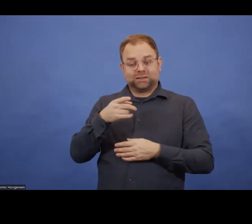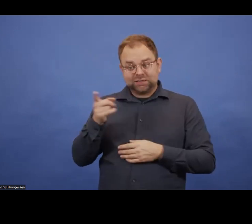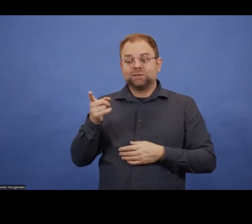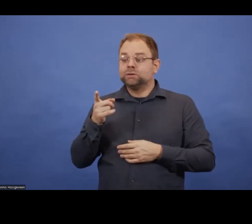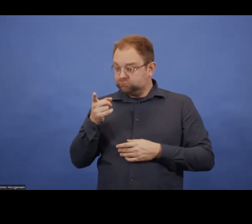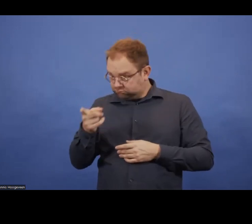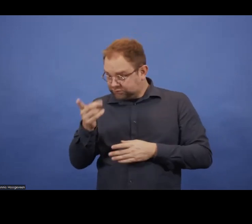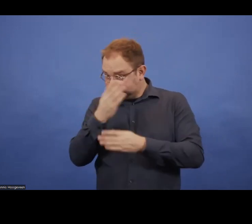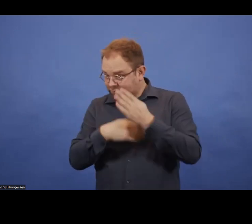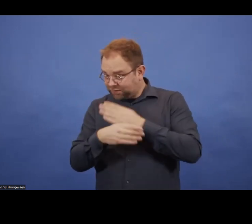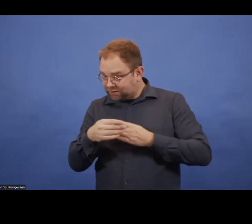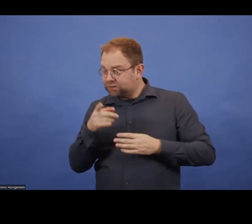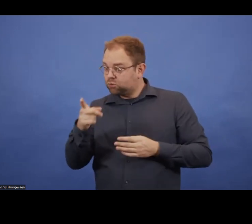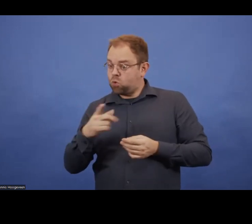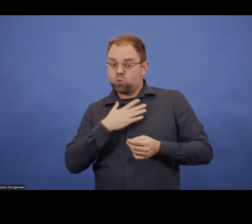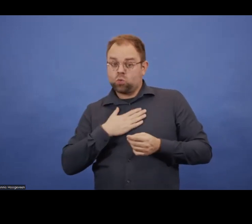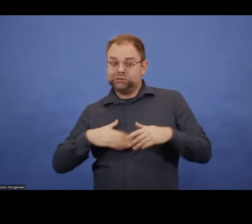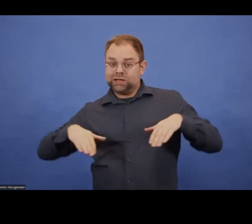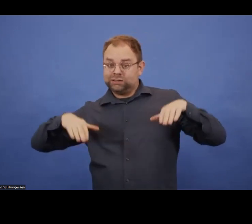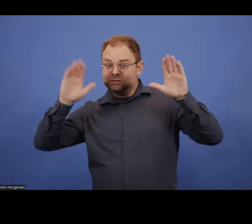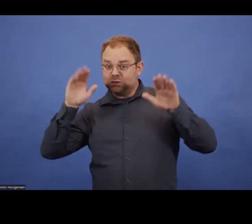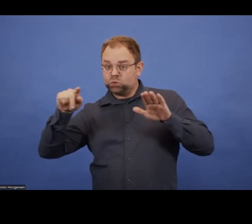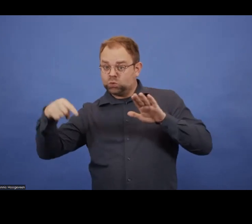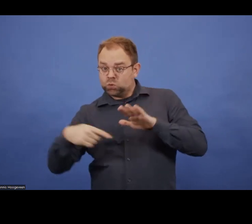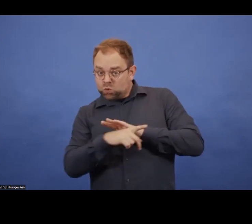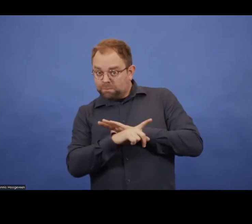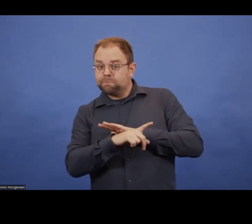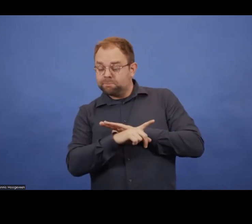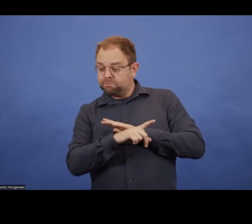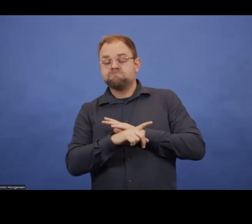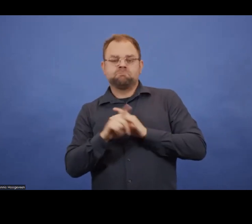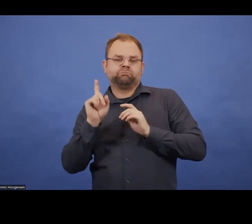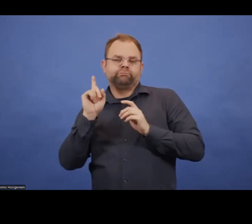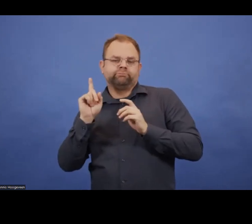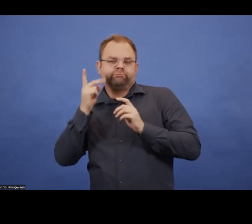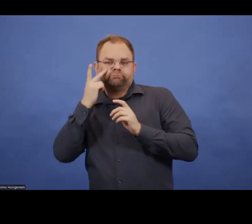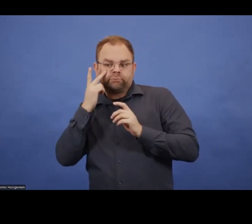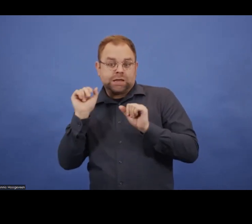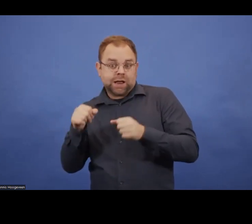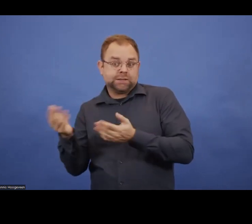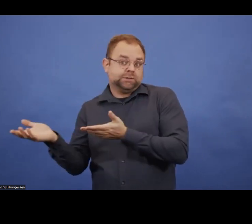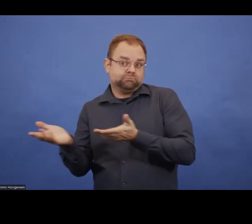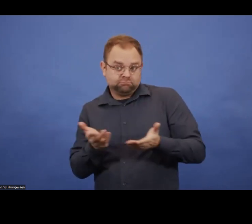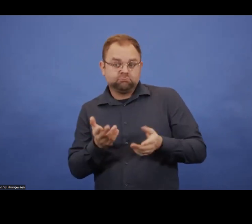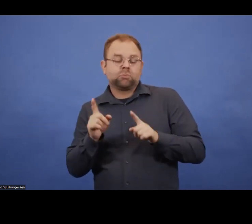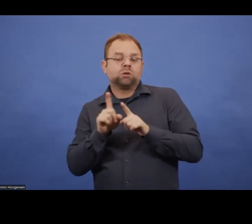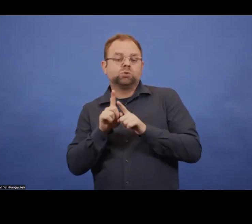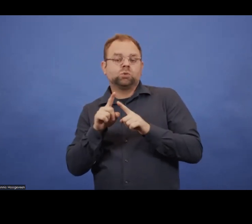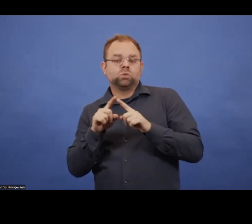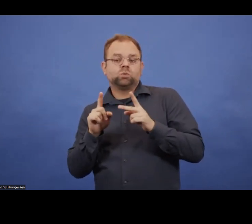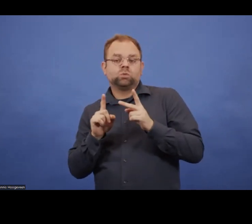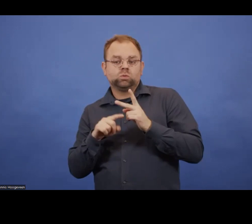la petición del asilo y si hay razón objetiva para hacerlo, y después pensar qué es lo